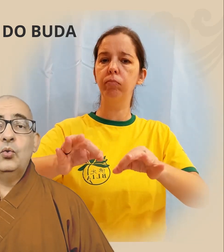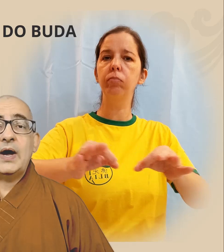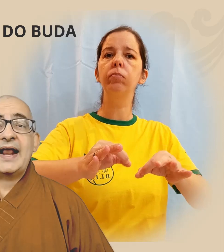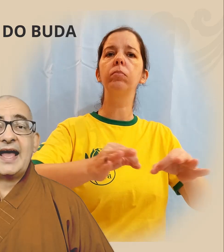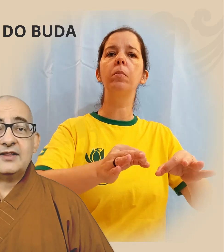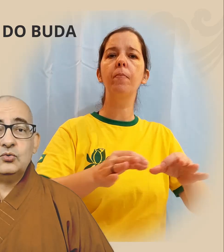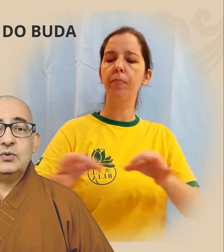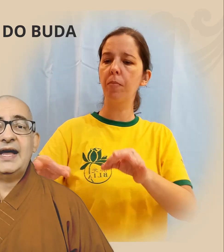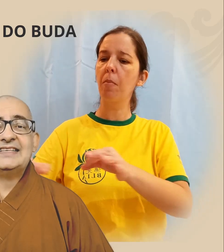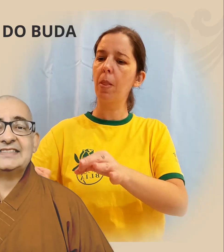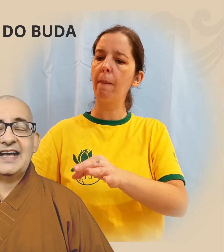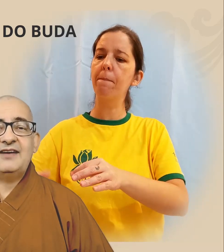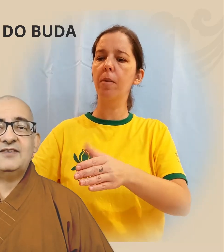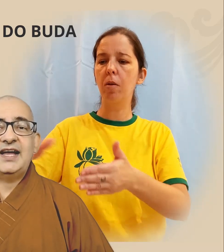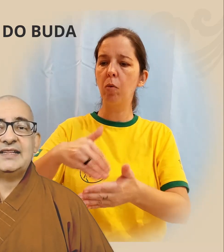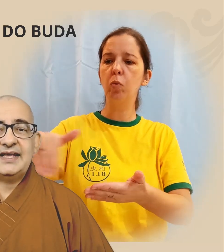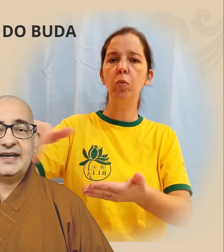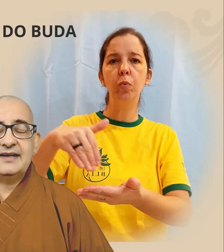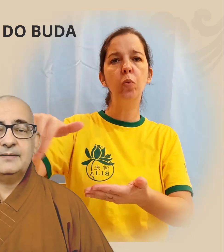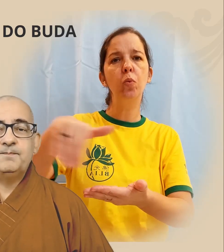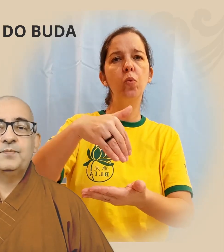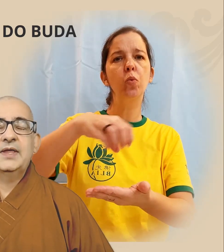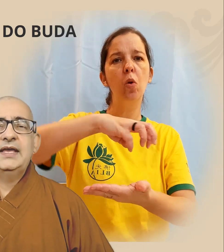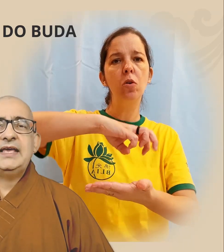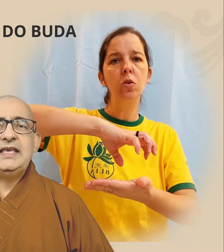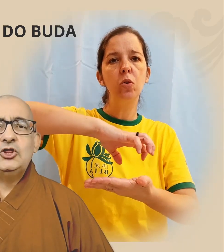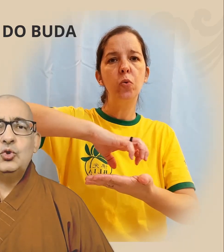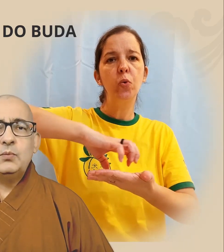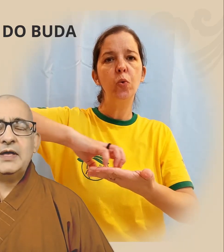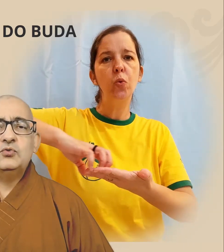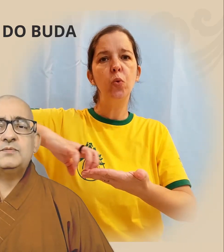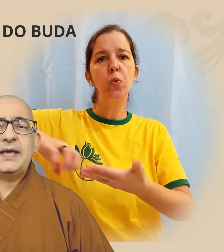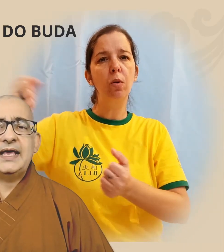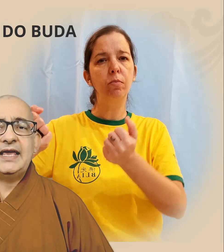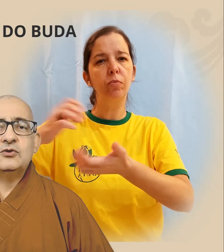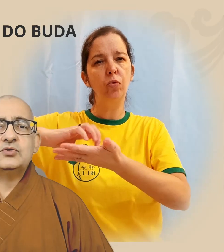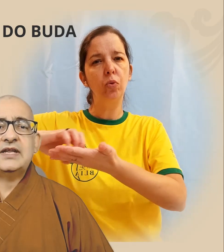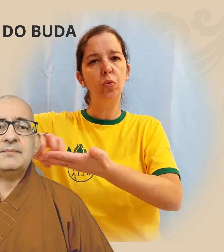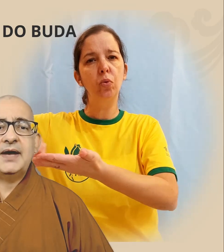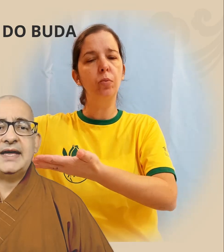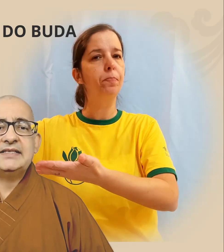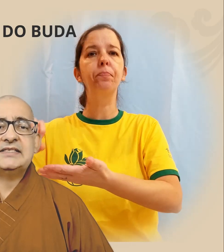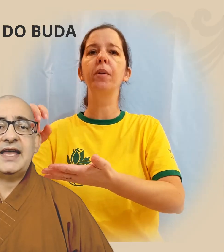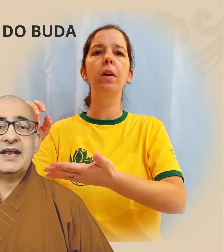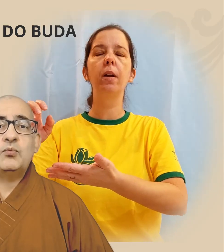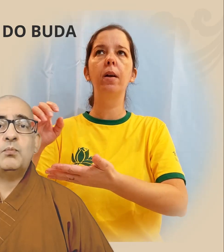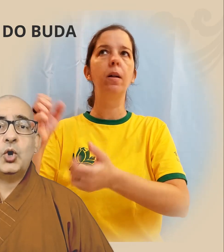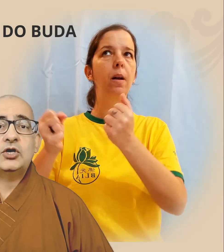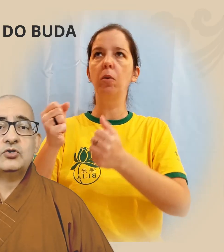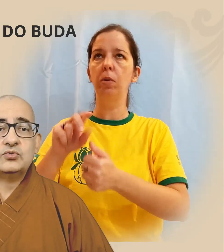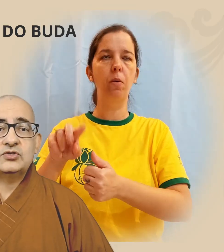Enquanto o arado rasgava a terra, inúmeros pequenos animais